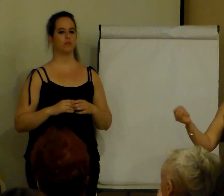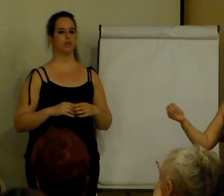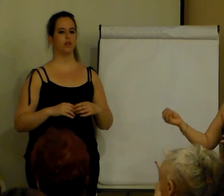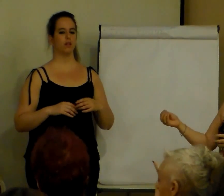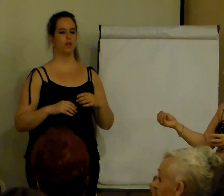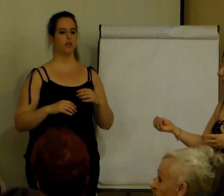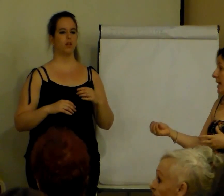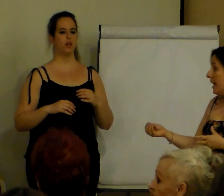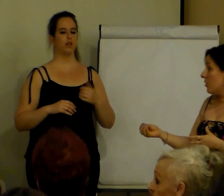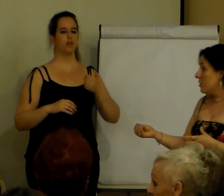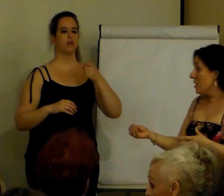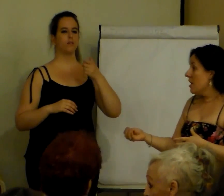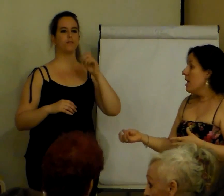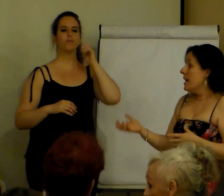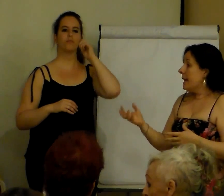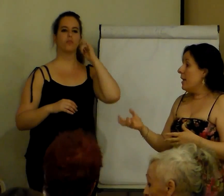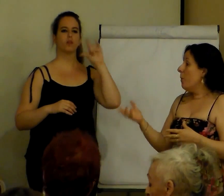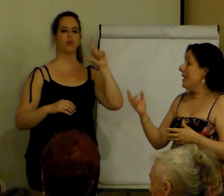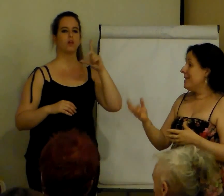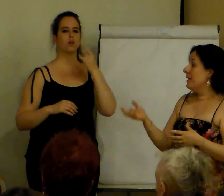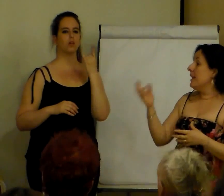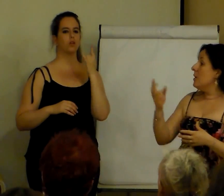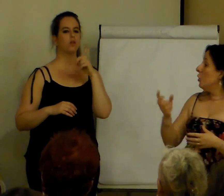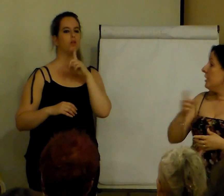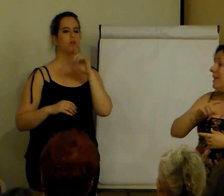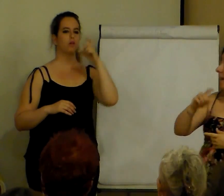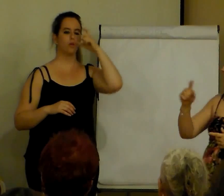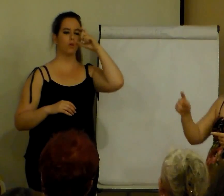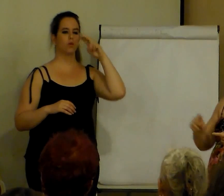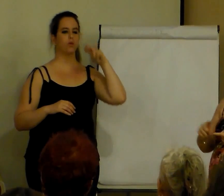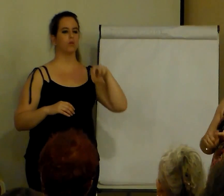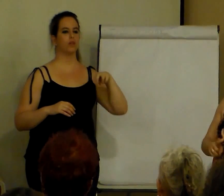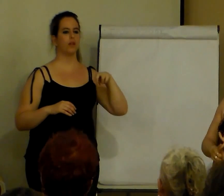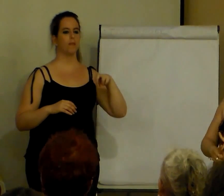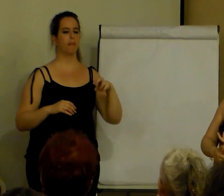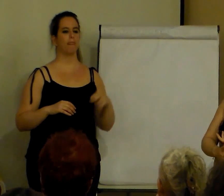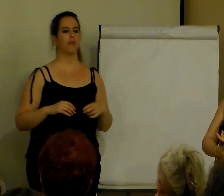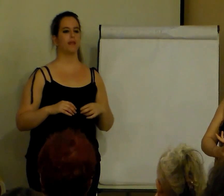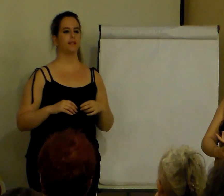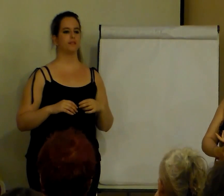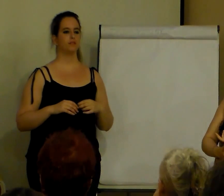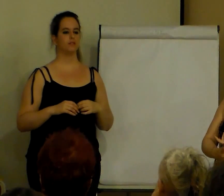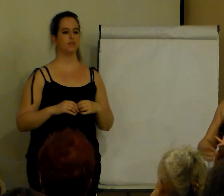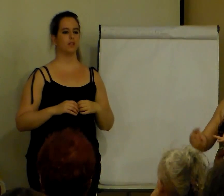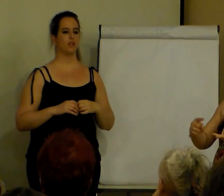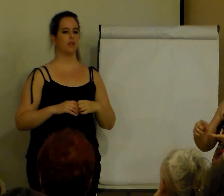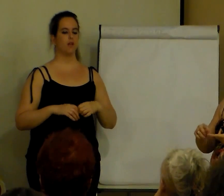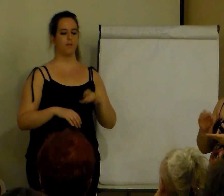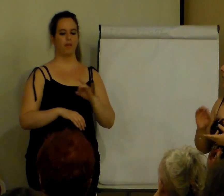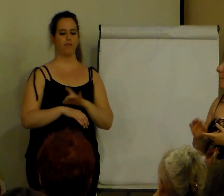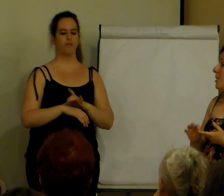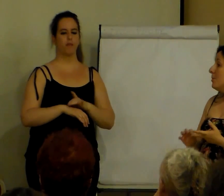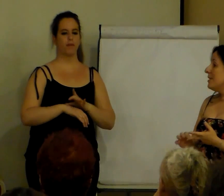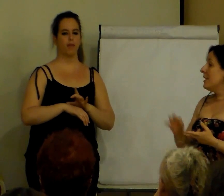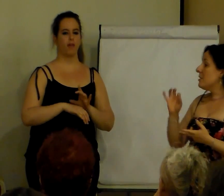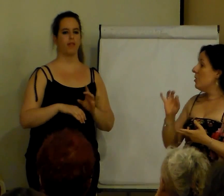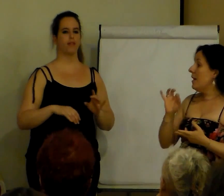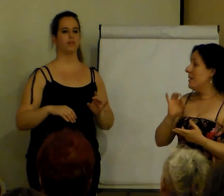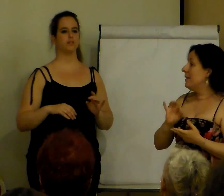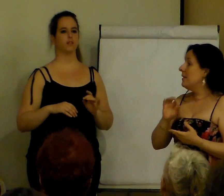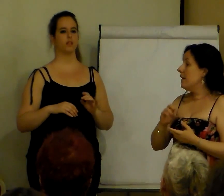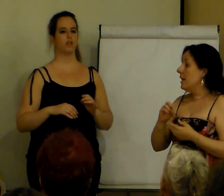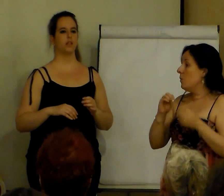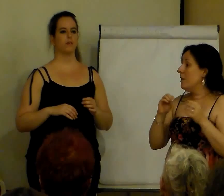la que ocurre en enfermos celíacos, que los pacientes no tienen anticuerpos en sangre para la enfermedad celíaca y la